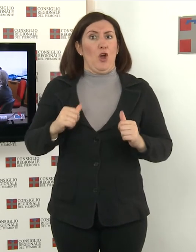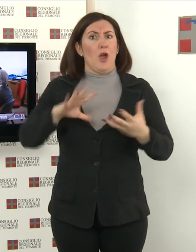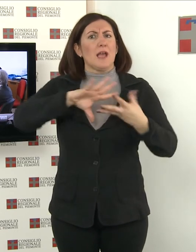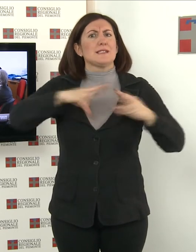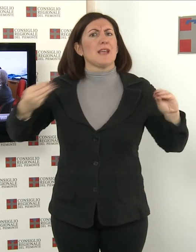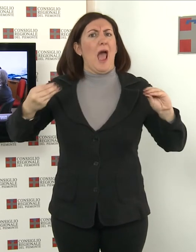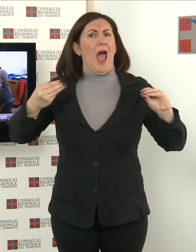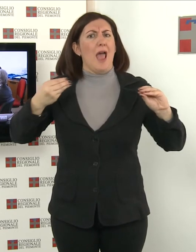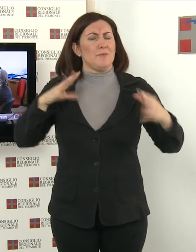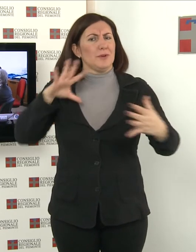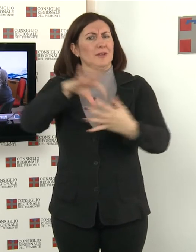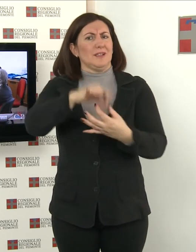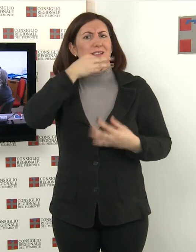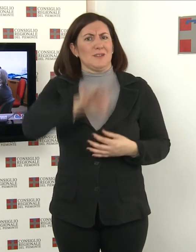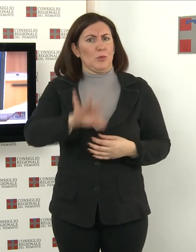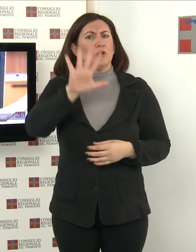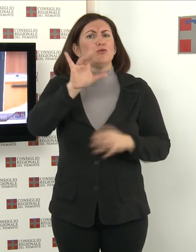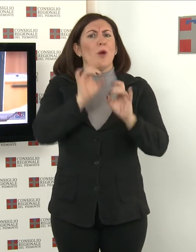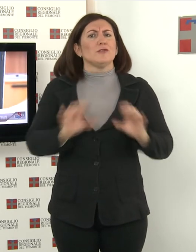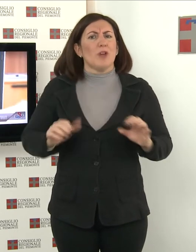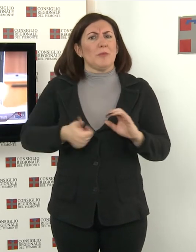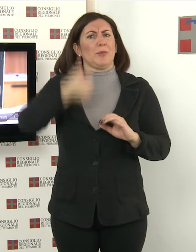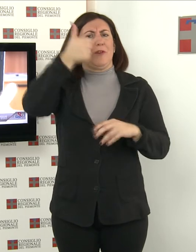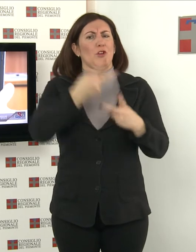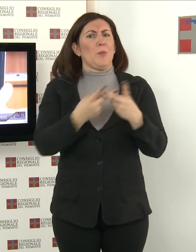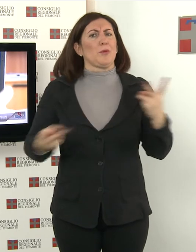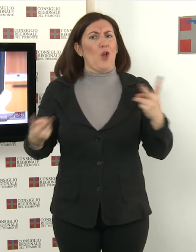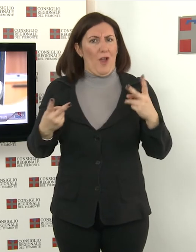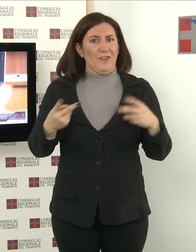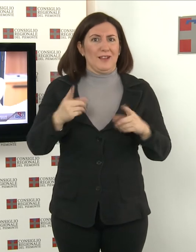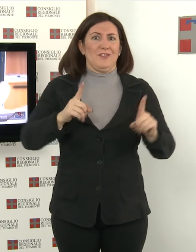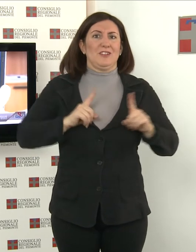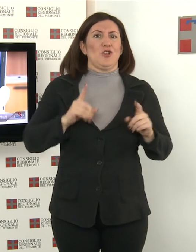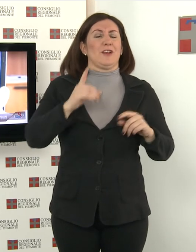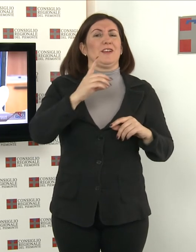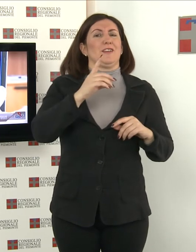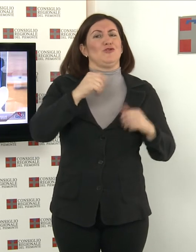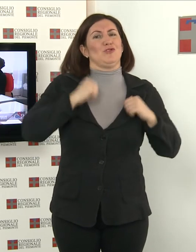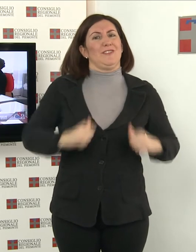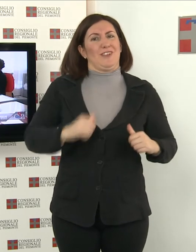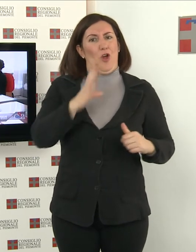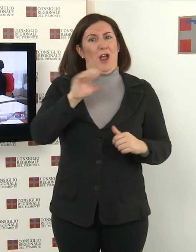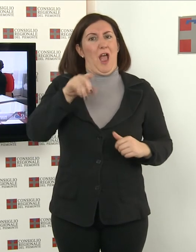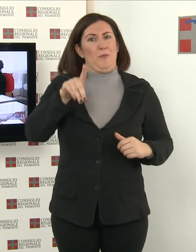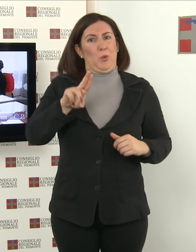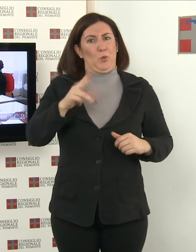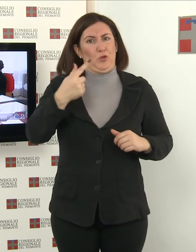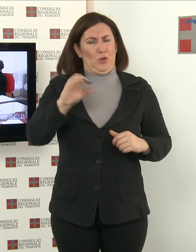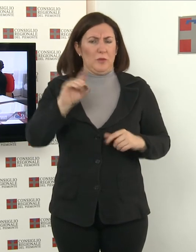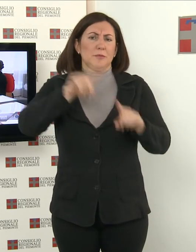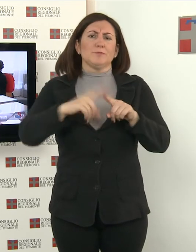in videoconferenza via Skype tra il difensore civico Antonio Caputo e una utente il servizio è attualmente attivo presso gli uffici e